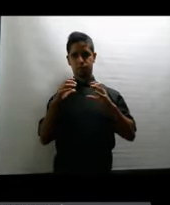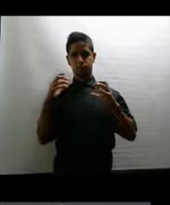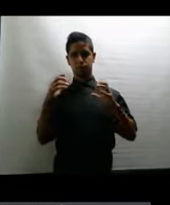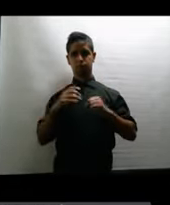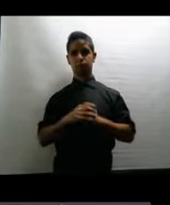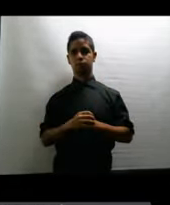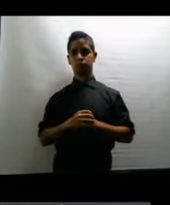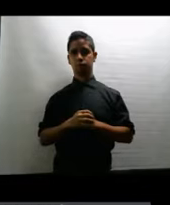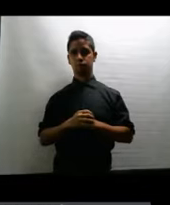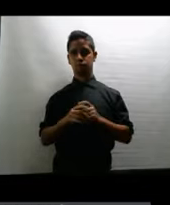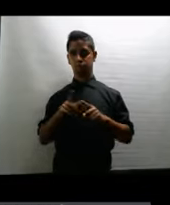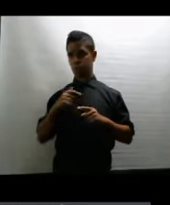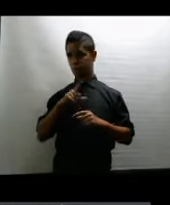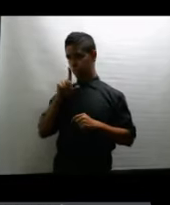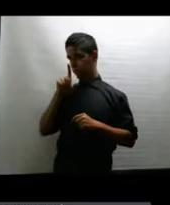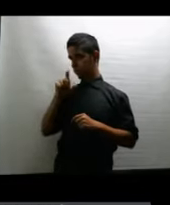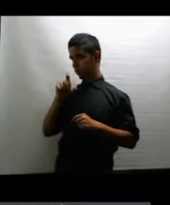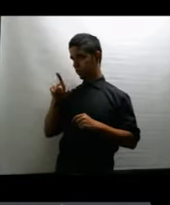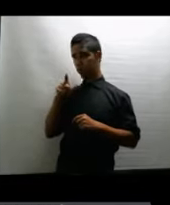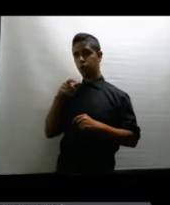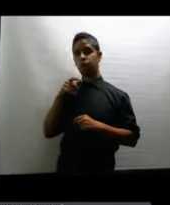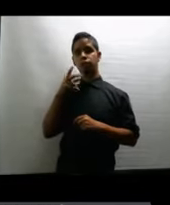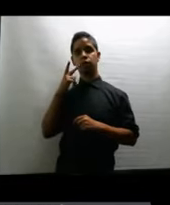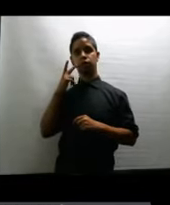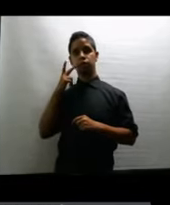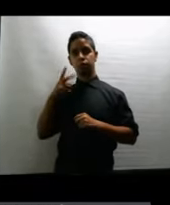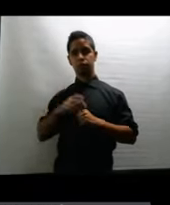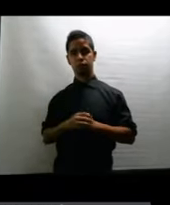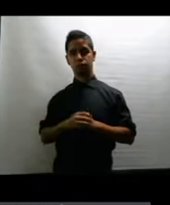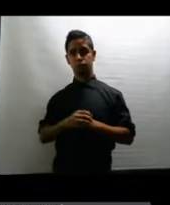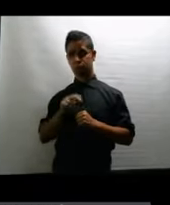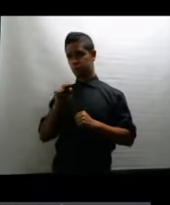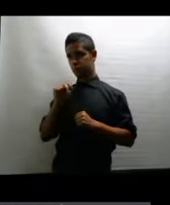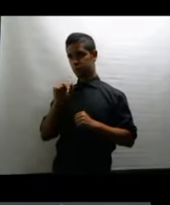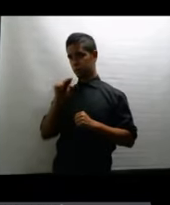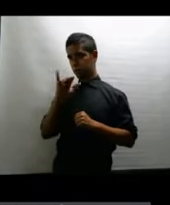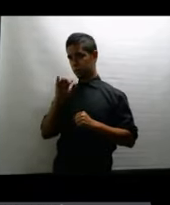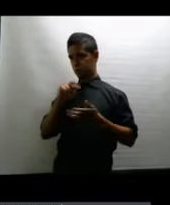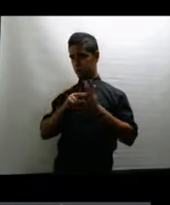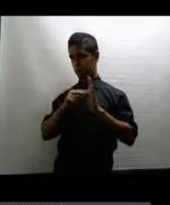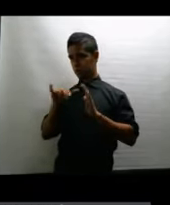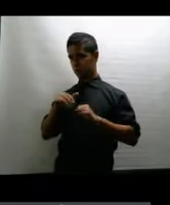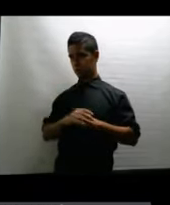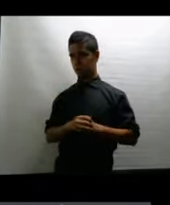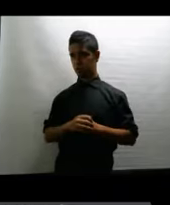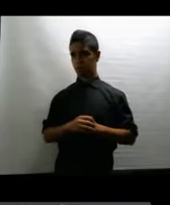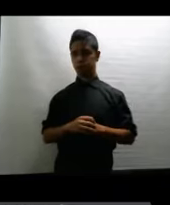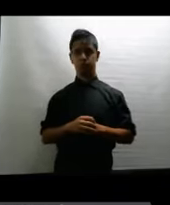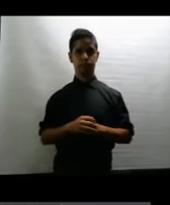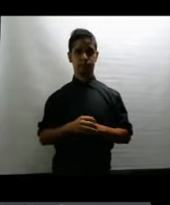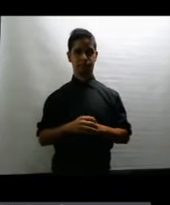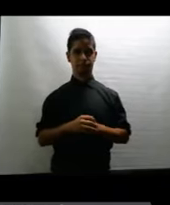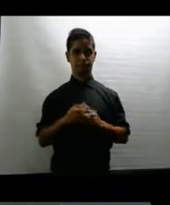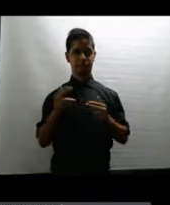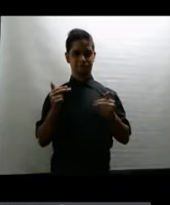a preguntarle, Dios mío, estoy como en la lengua traba. Con un buche con bicarbonato. Sí, yo creo que eso